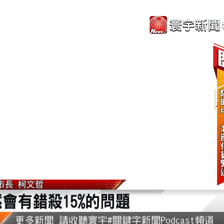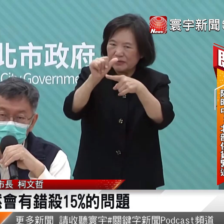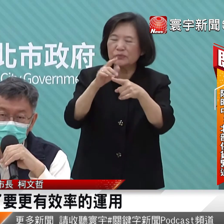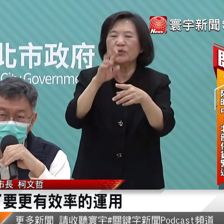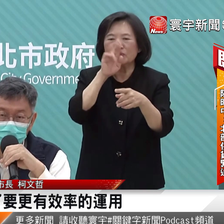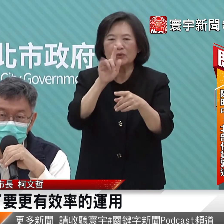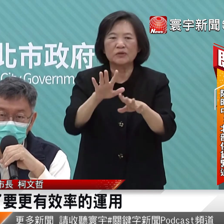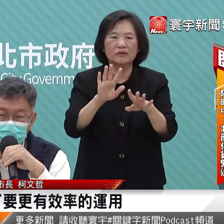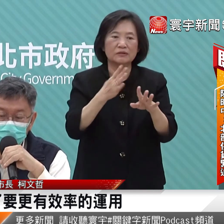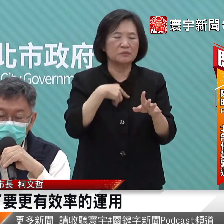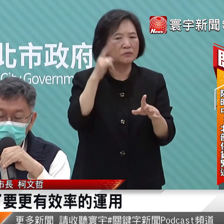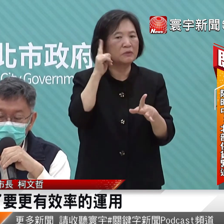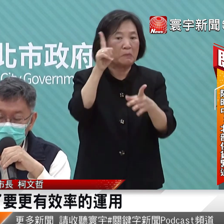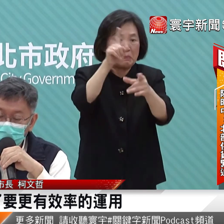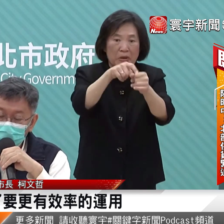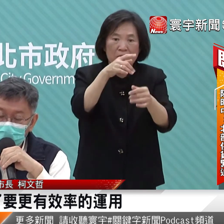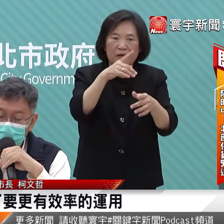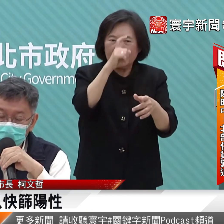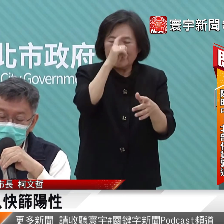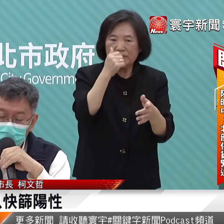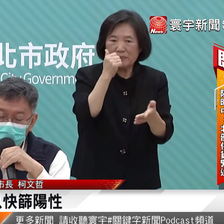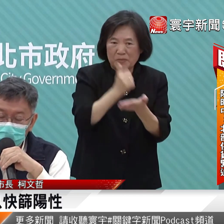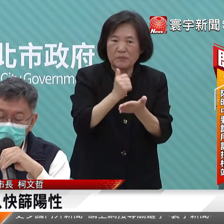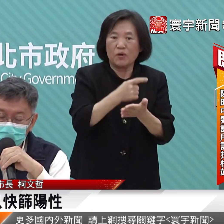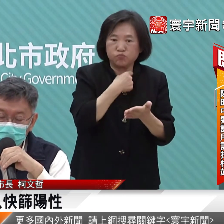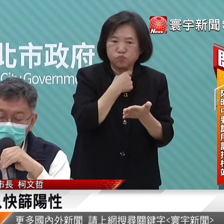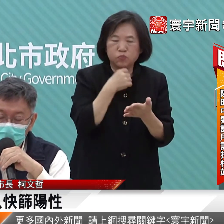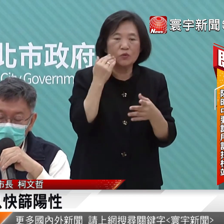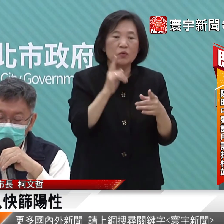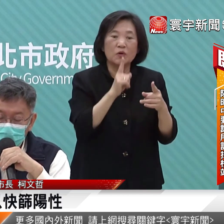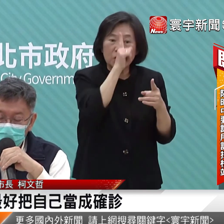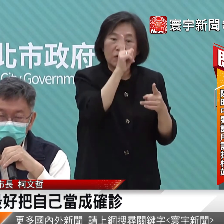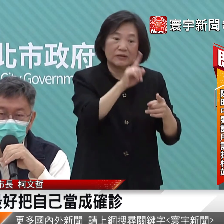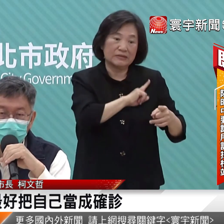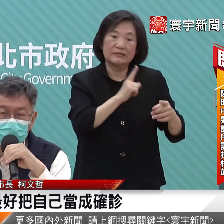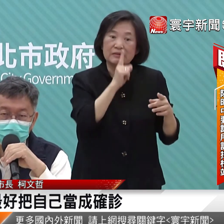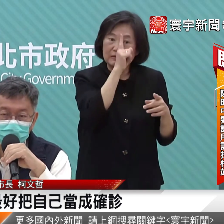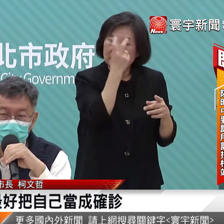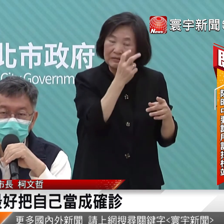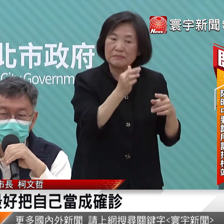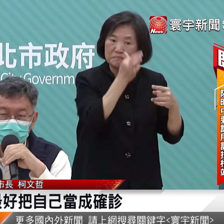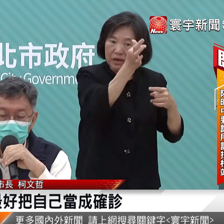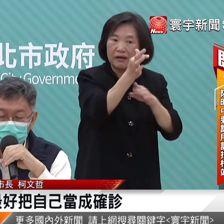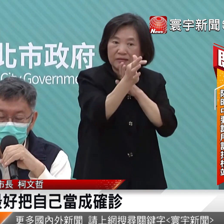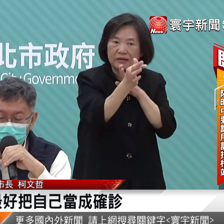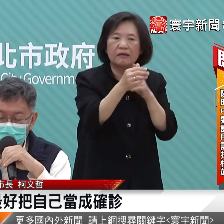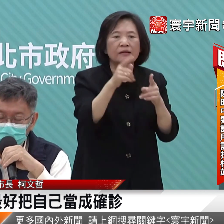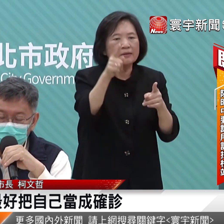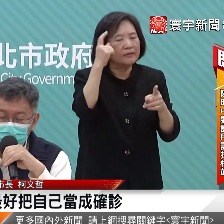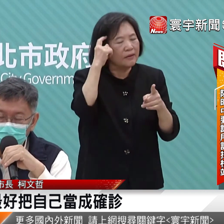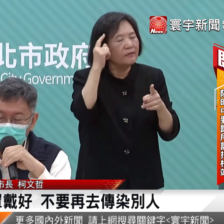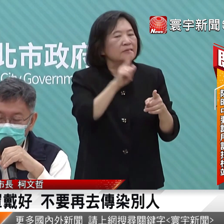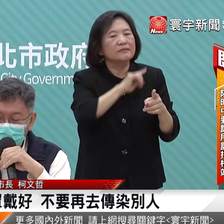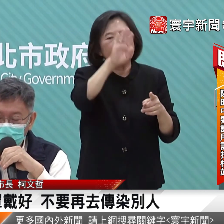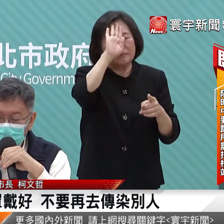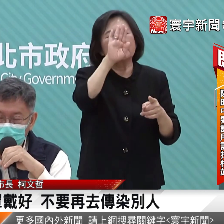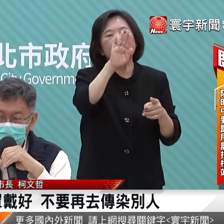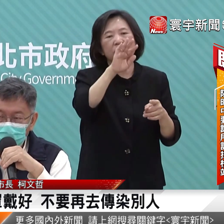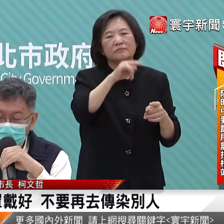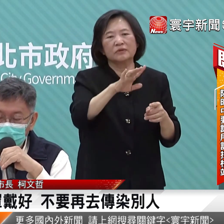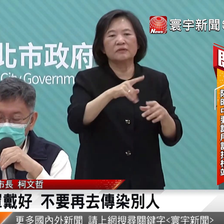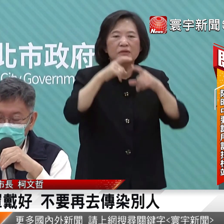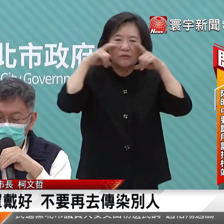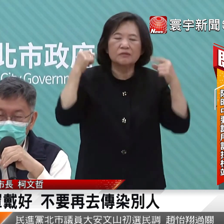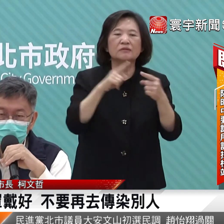嘛哈。为了要更有效率的运用，所以一般来讲，快筛阳性，你最好就把自己当作是确诊了哈，不要再去哈，口罩戴